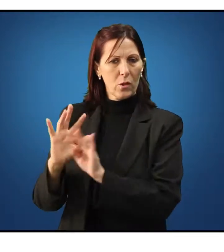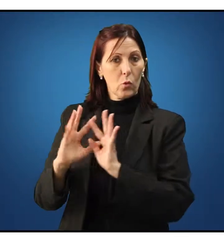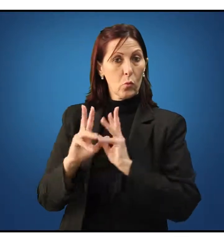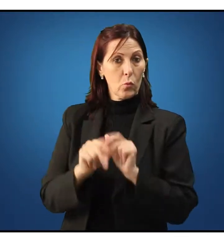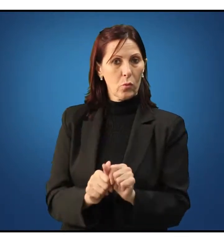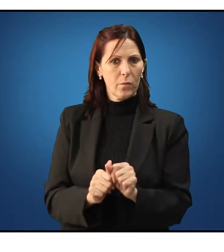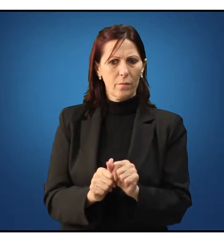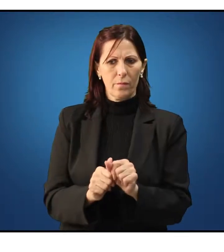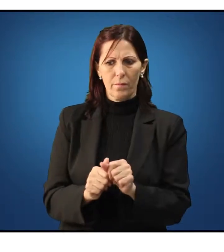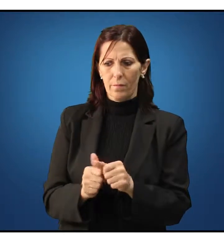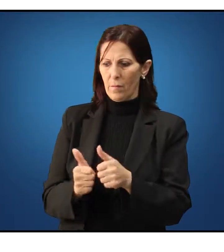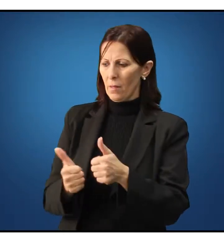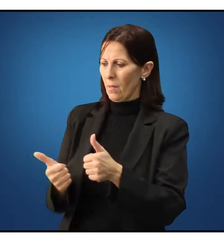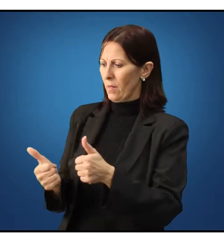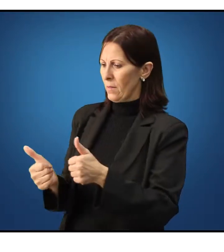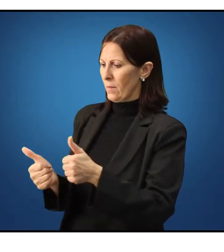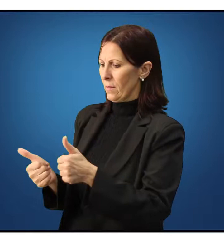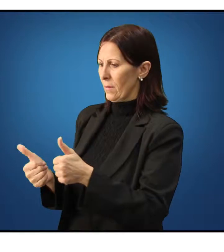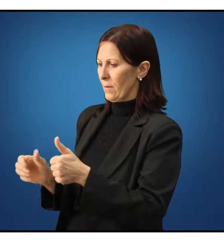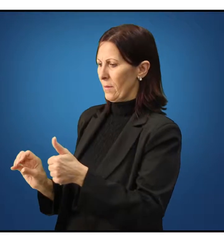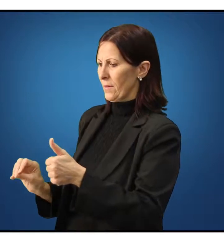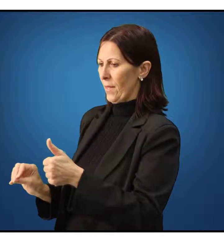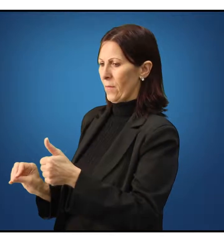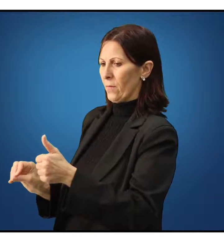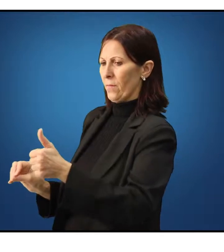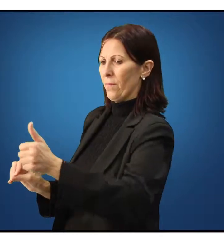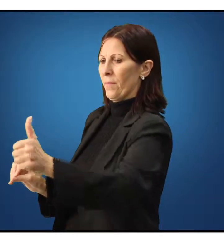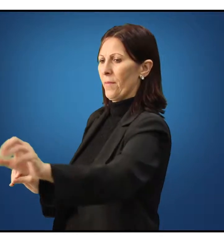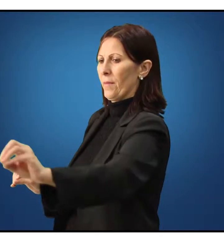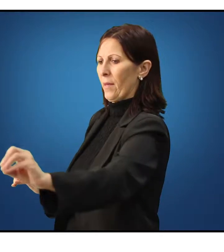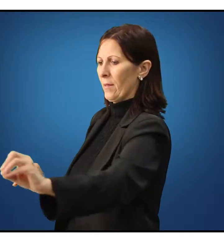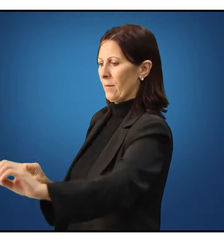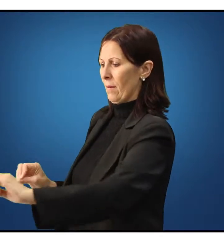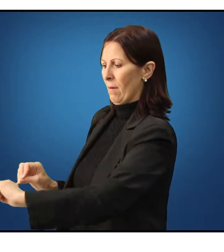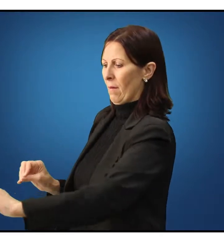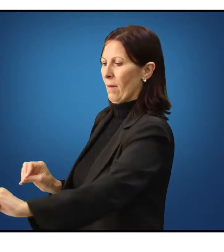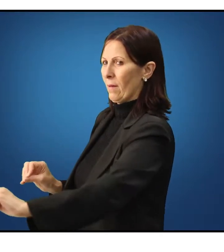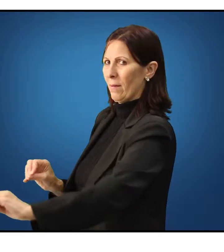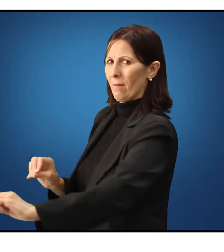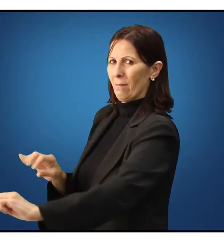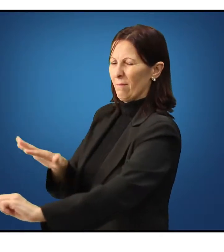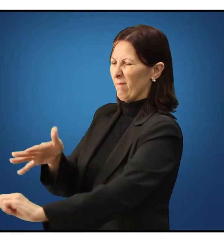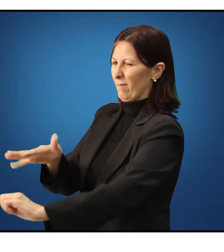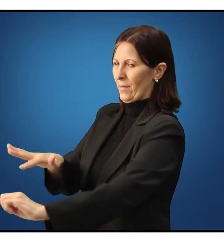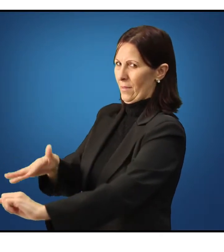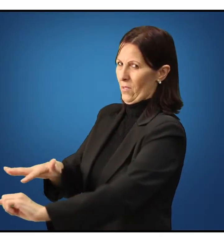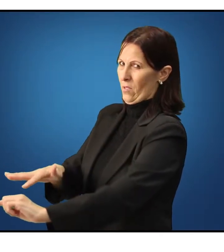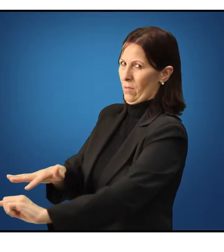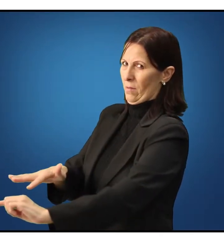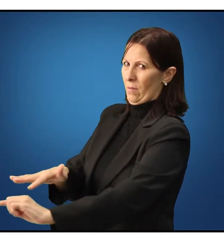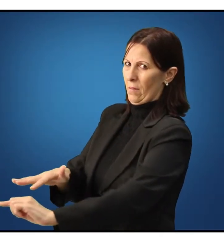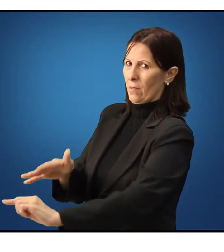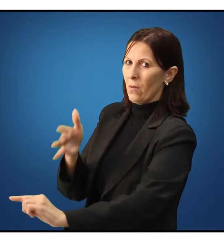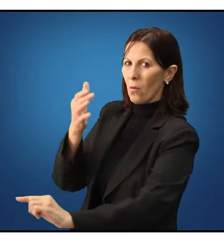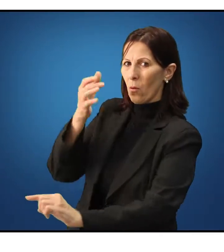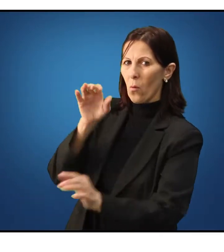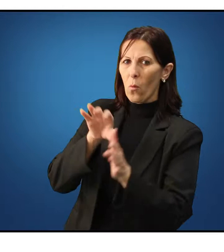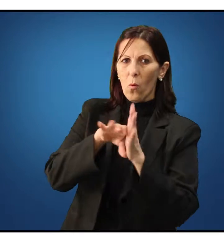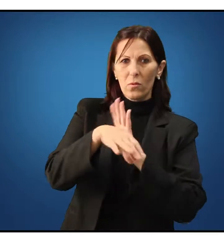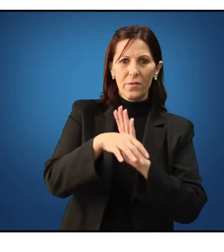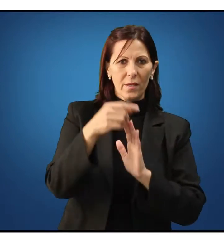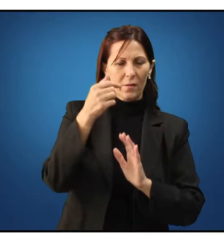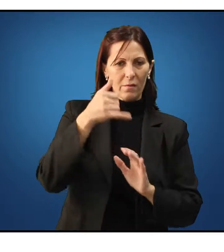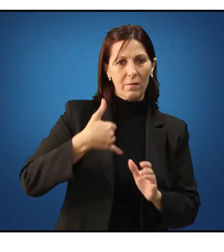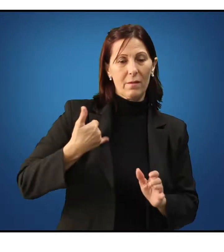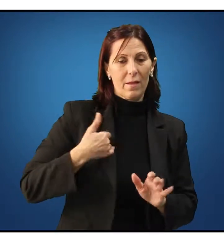10 aqui, ficaram na média. Brinquei um pouquinho, mas para entender o que significa o conceito de Idade Média. Ele é